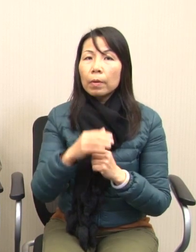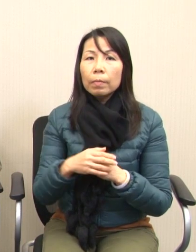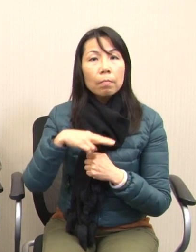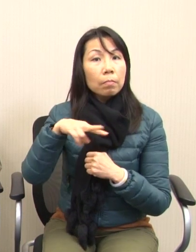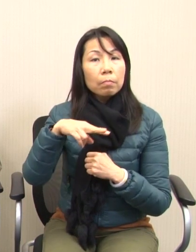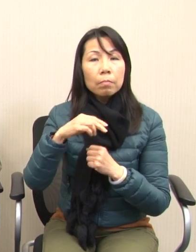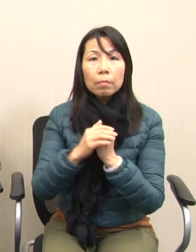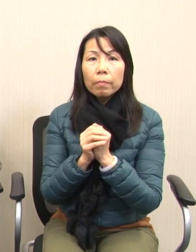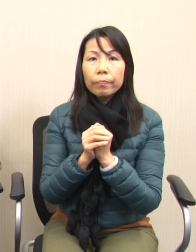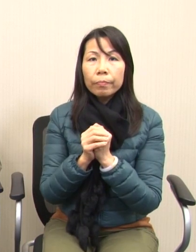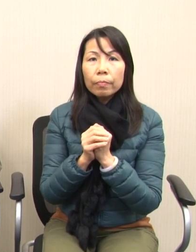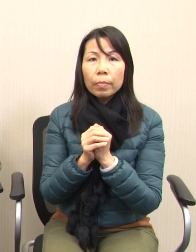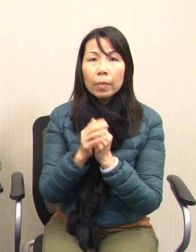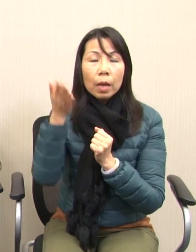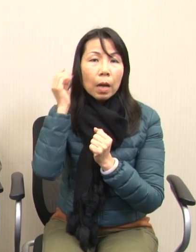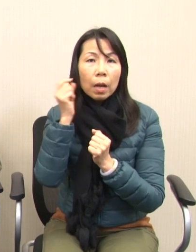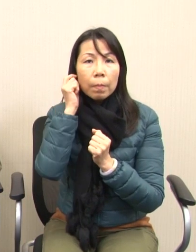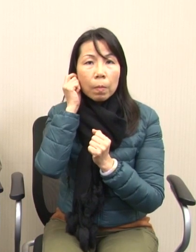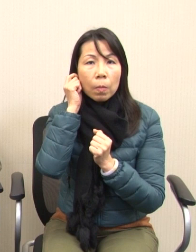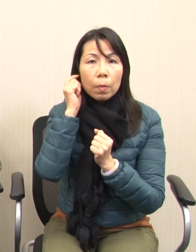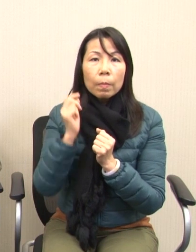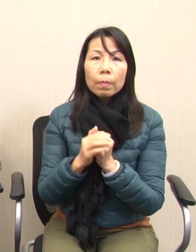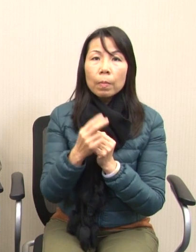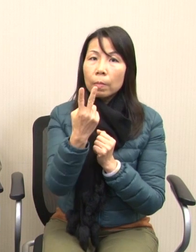於男女之間，